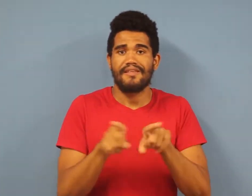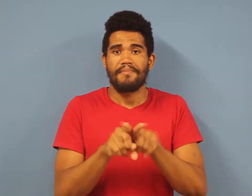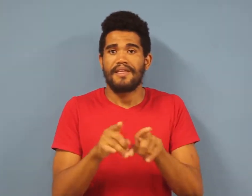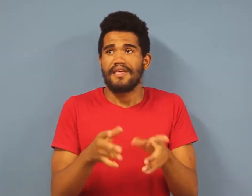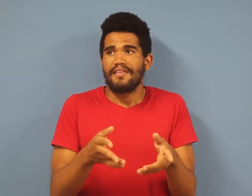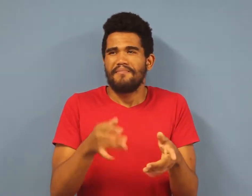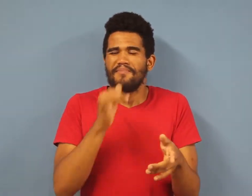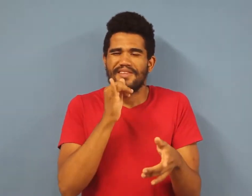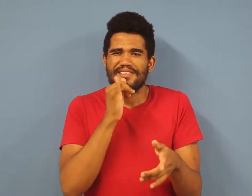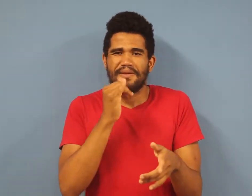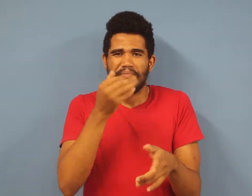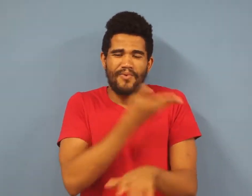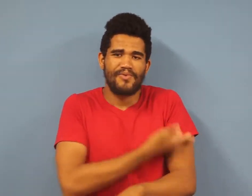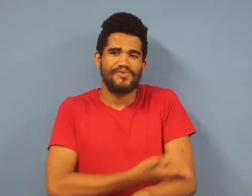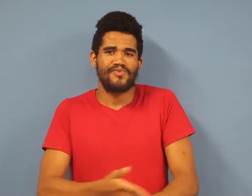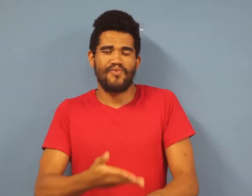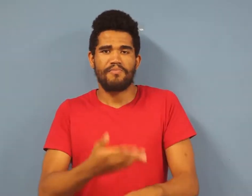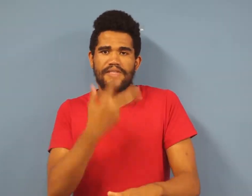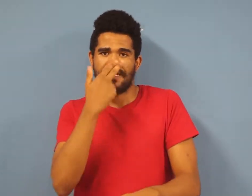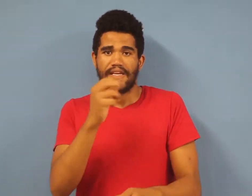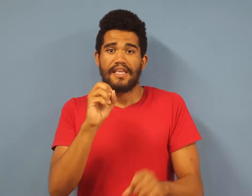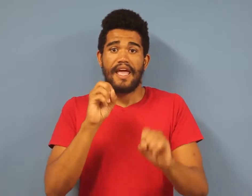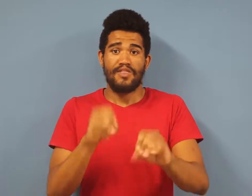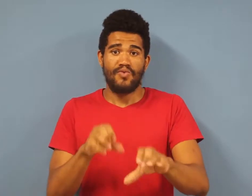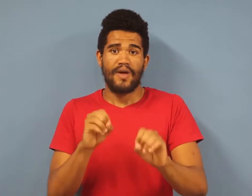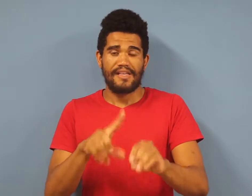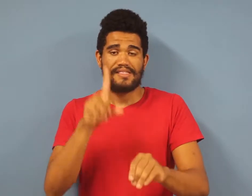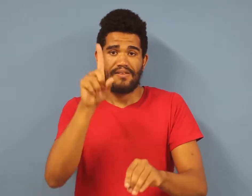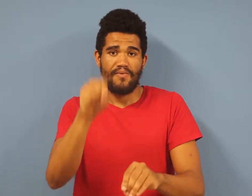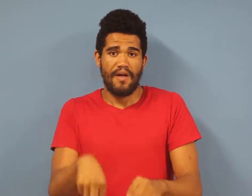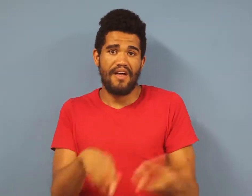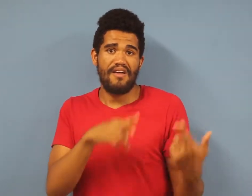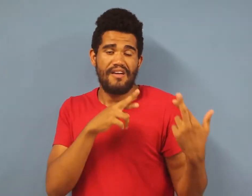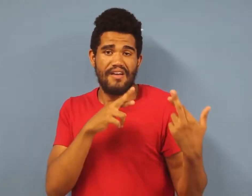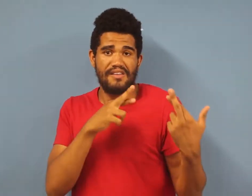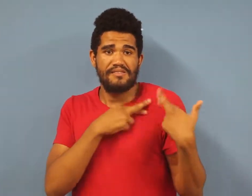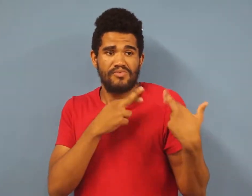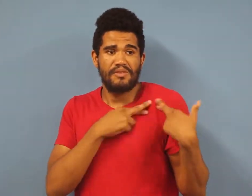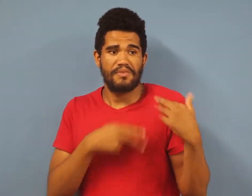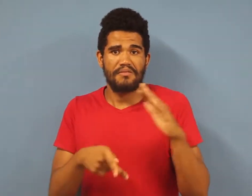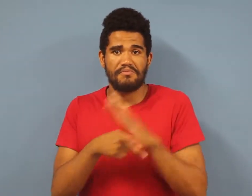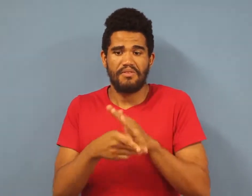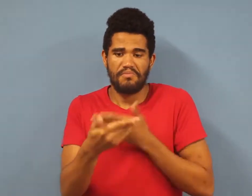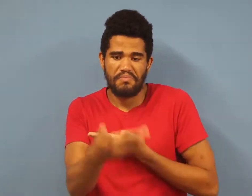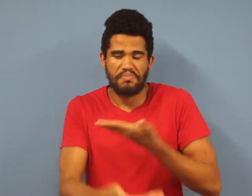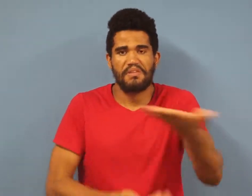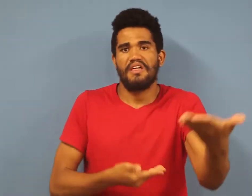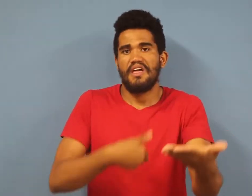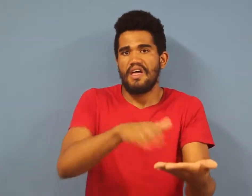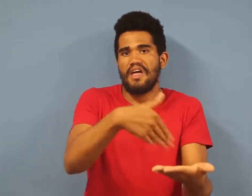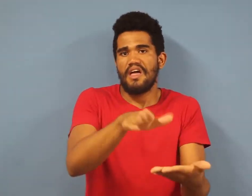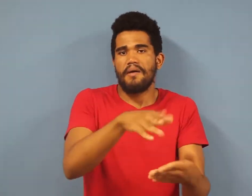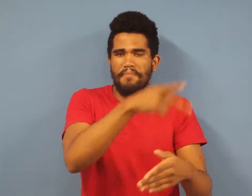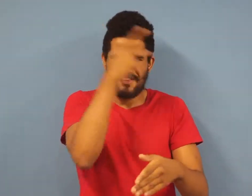responsabilidade da educação dos discentes tidos como diferentes para os especialistas da educação especial.